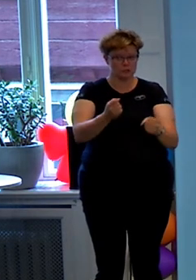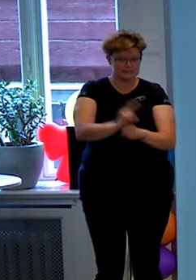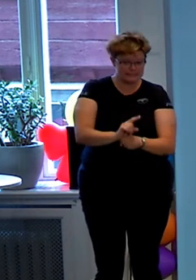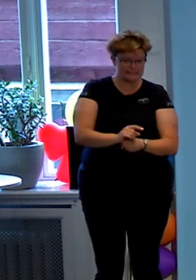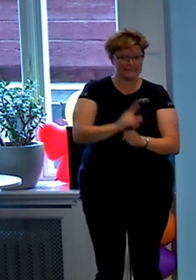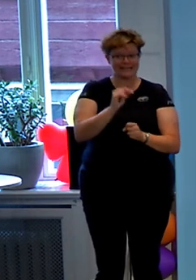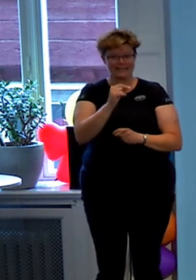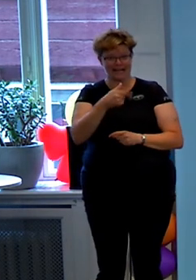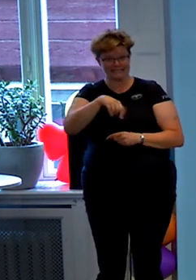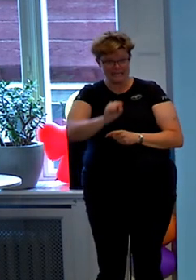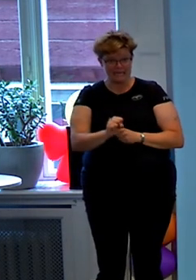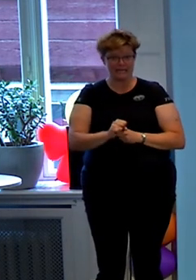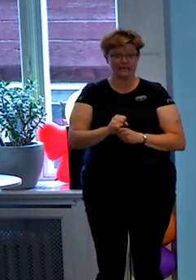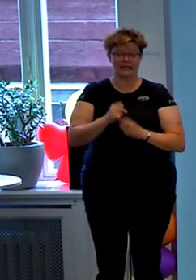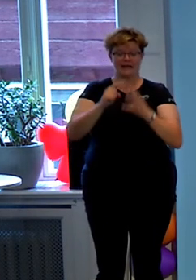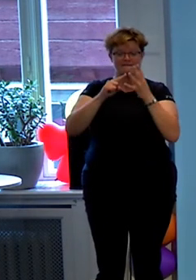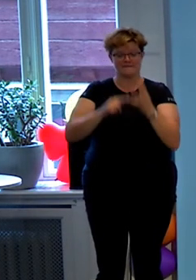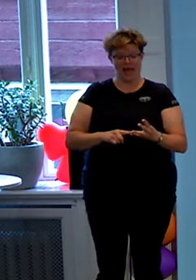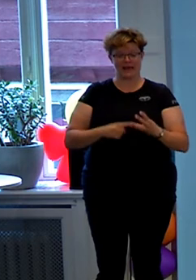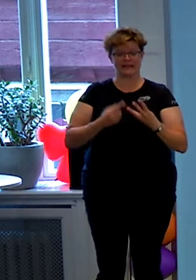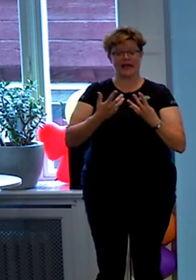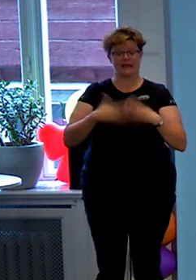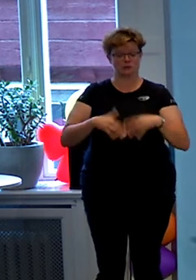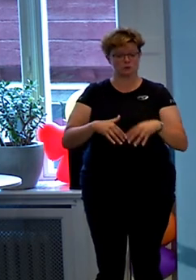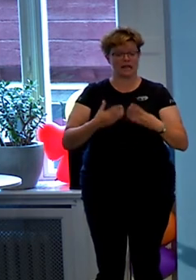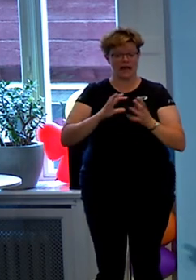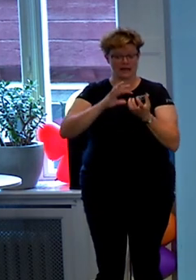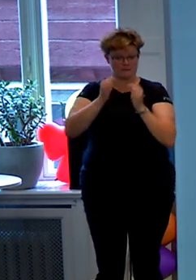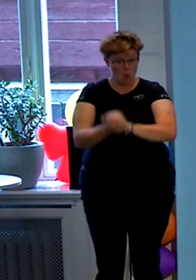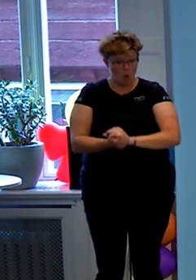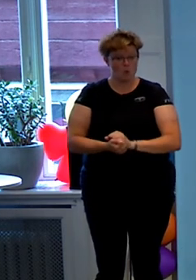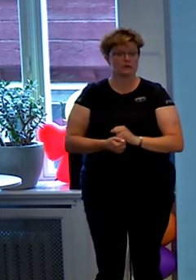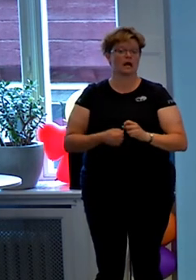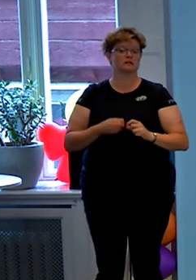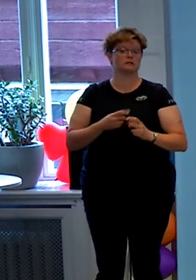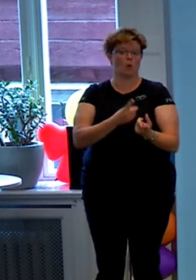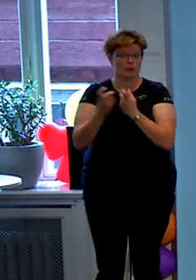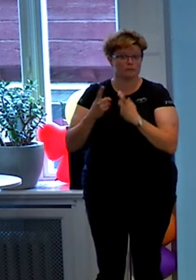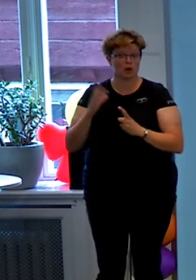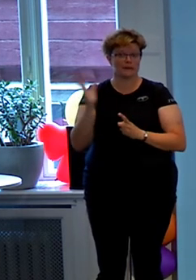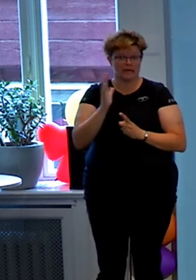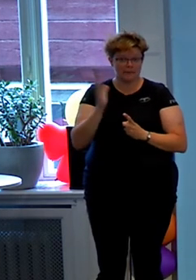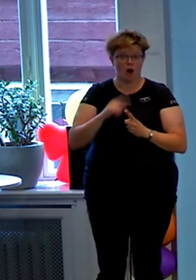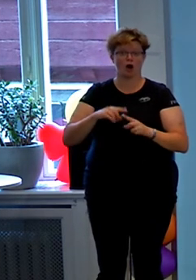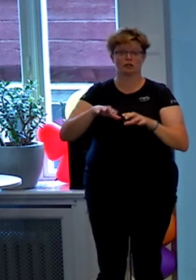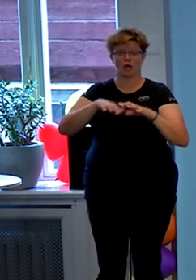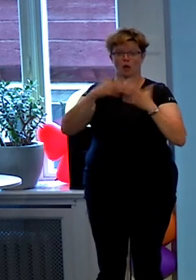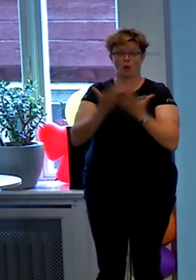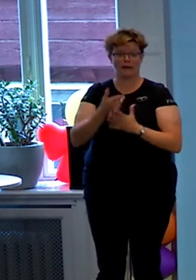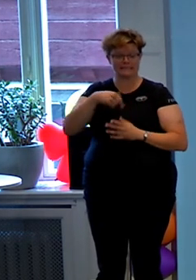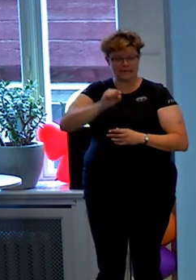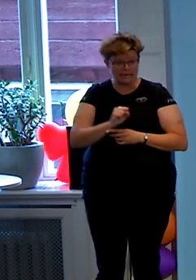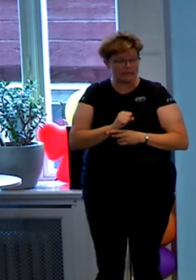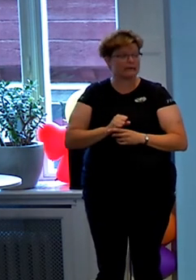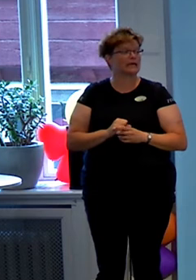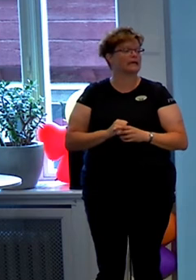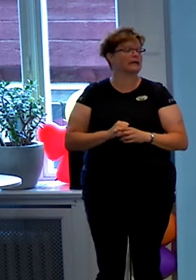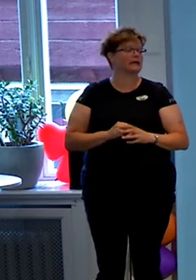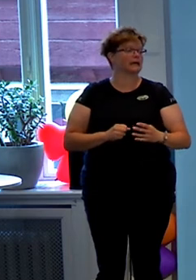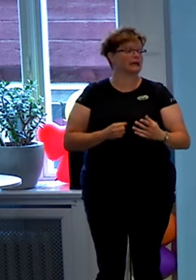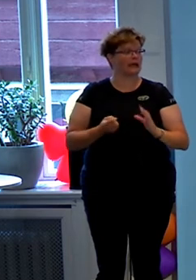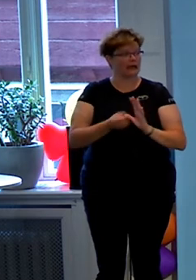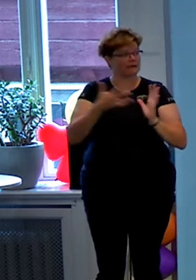har digitaliseringen, som fjärde industriella revolutionen, utmaningarna i klimat, globaliseringens så att